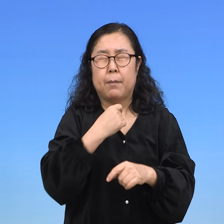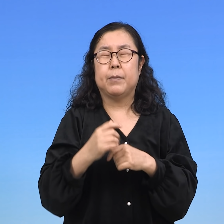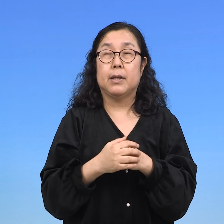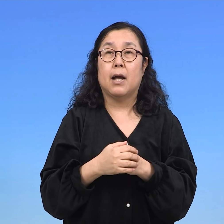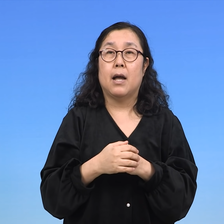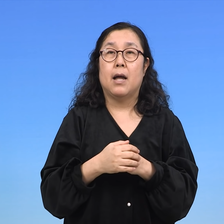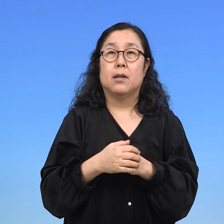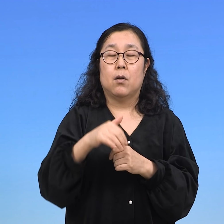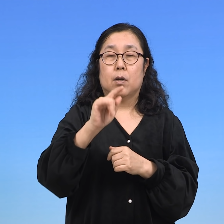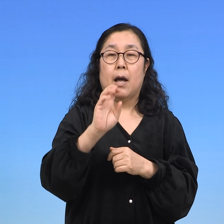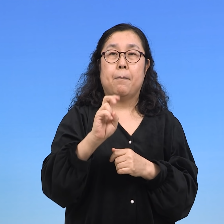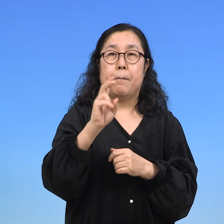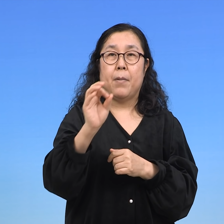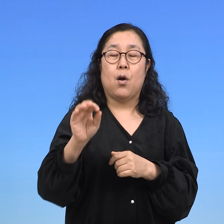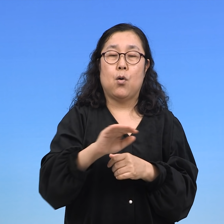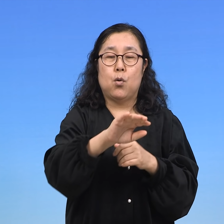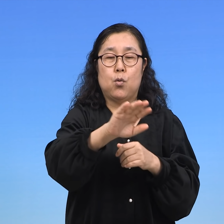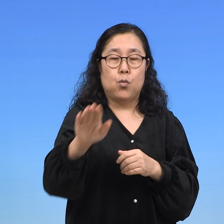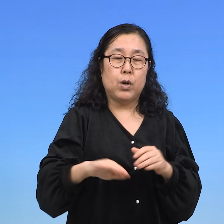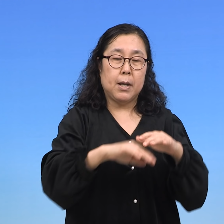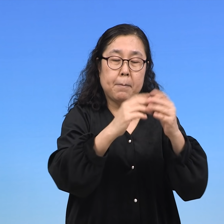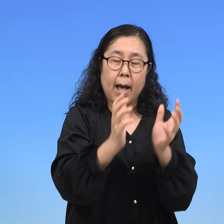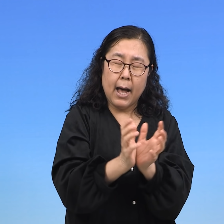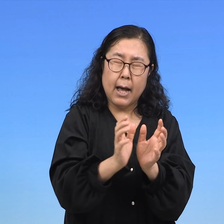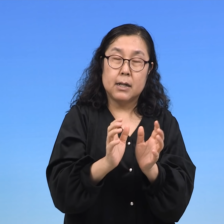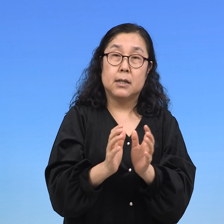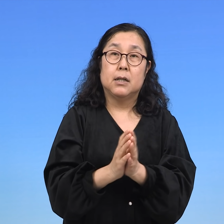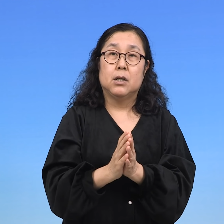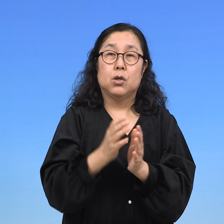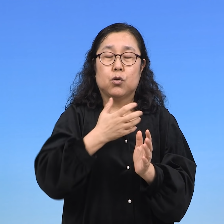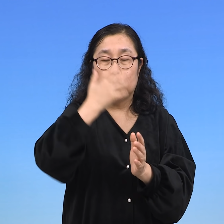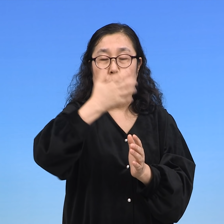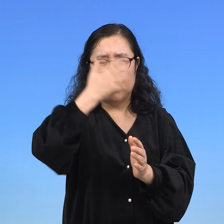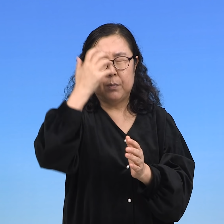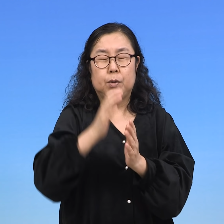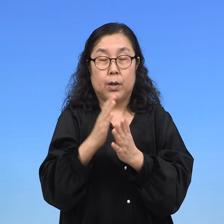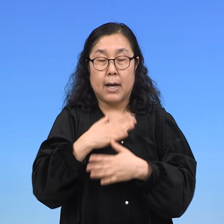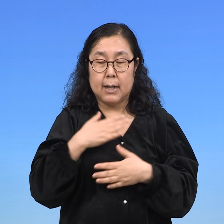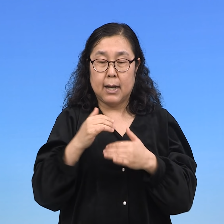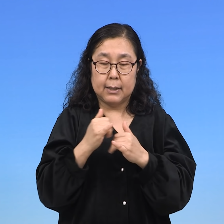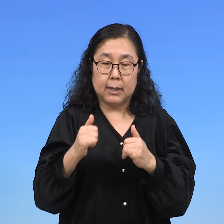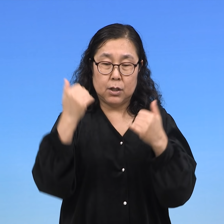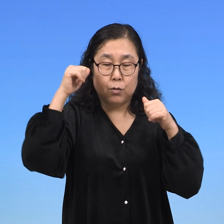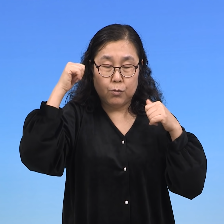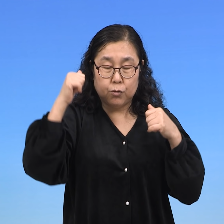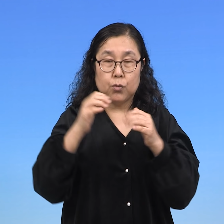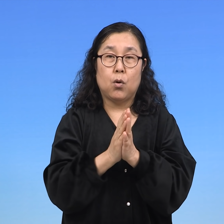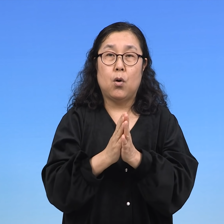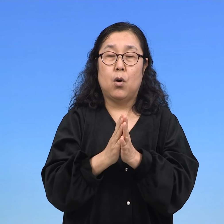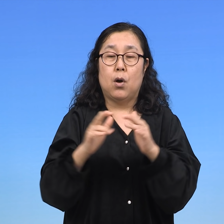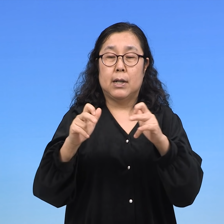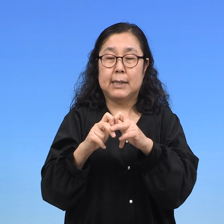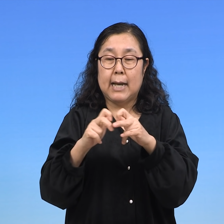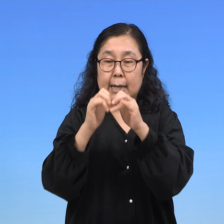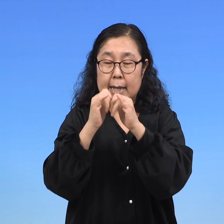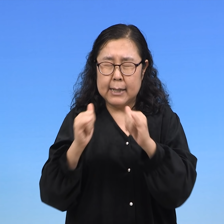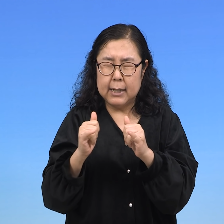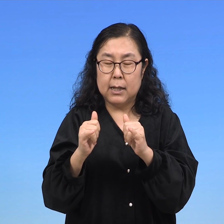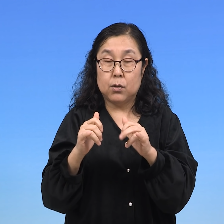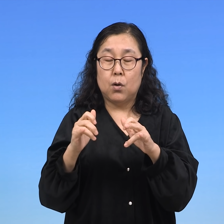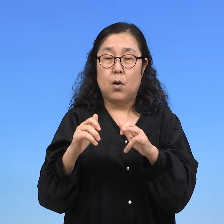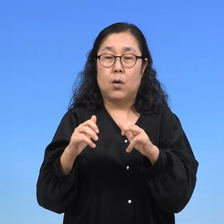꾸시기를 원합니다. 약자들이 춤을 추는 그곳, 장애인들이, 비장애인들이, 우리 젊은이들이